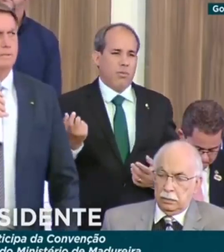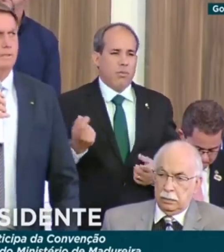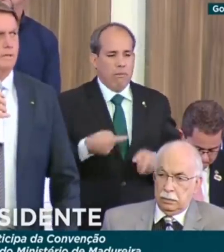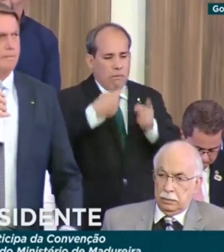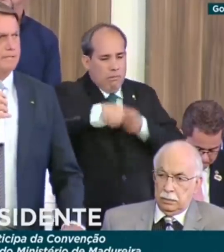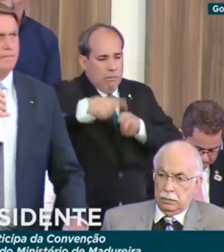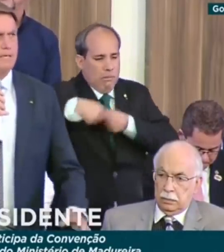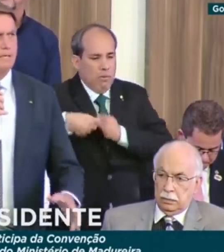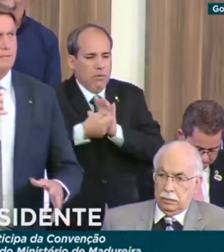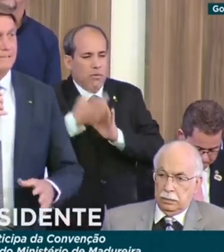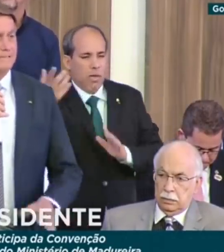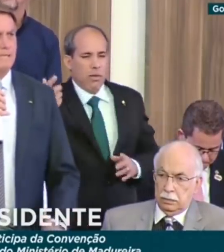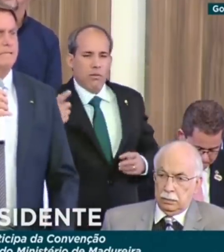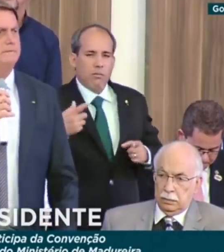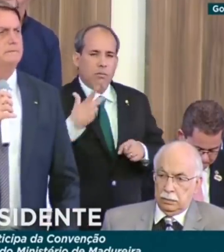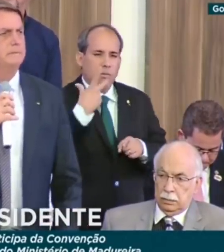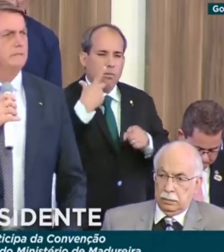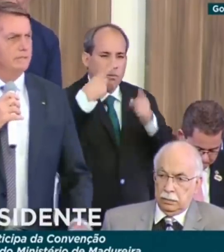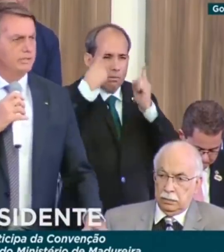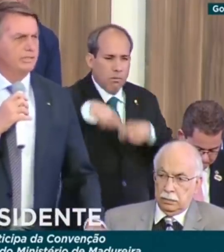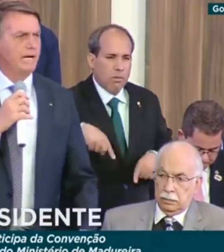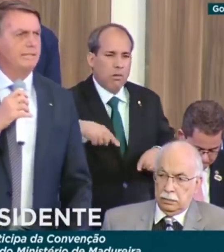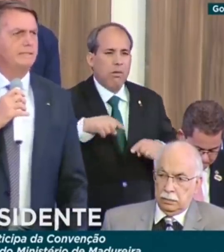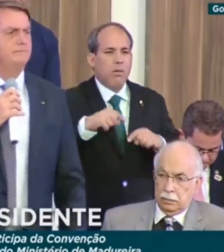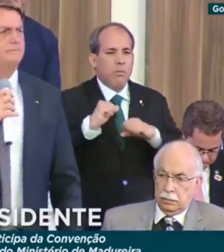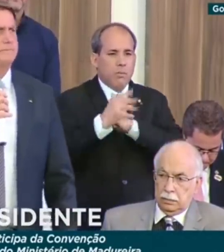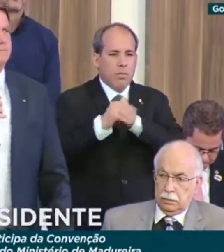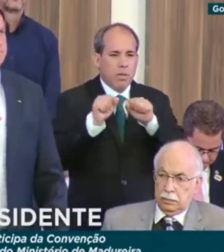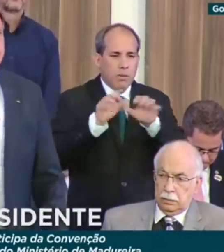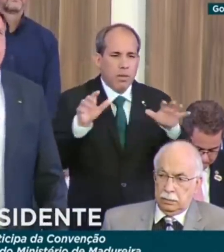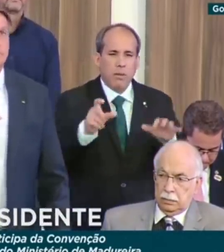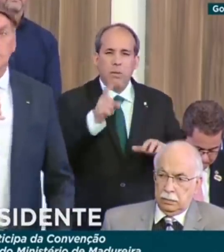enfrentamos: a pandemia, uma seca, geada,